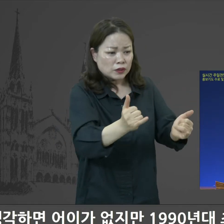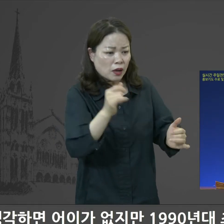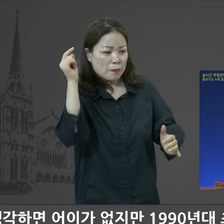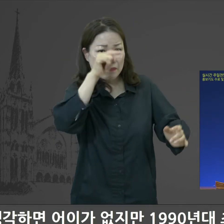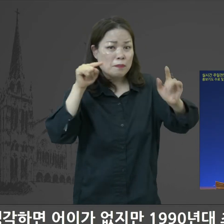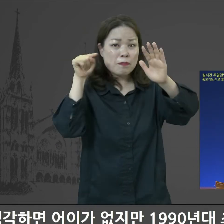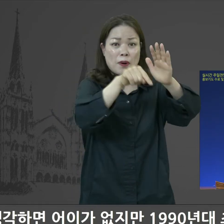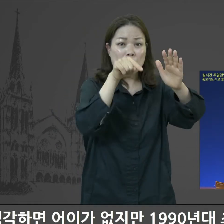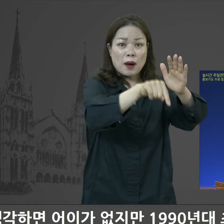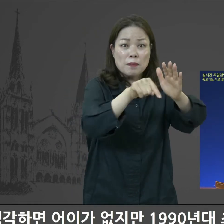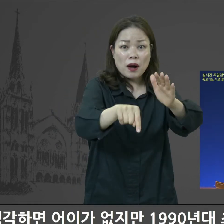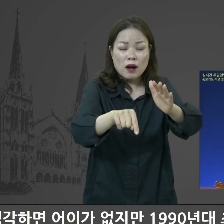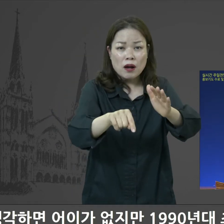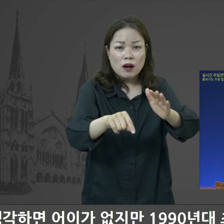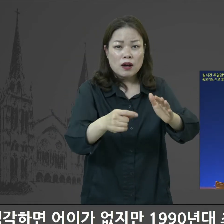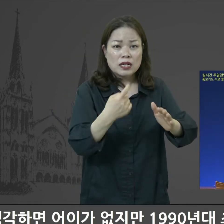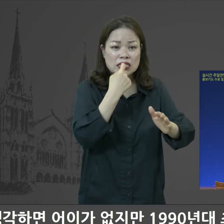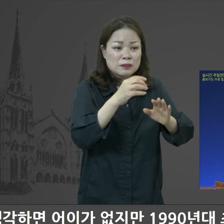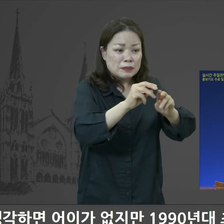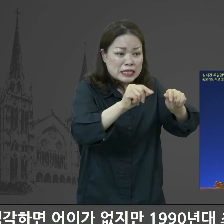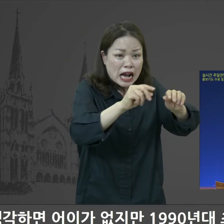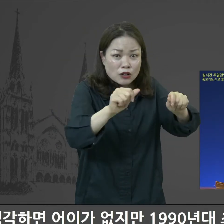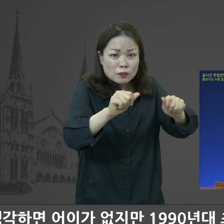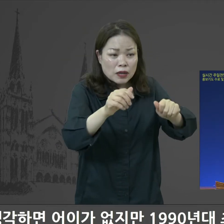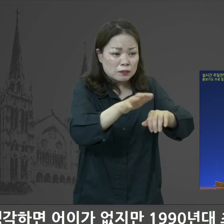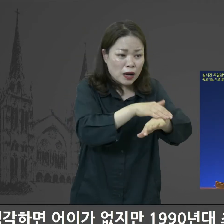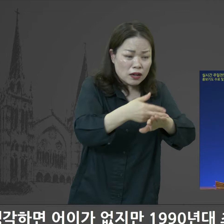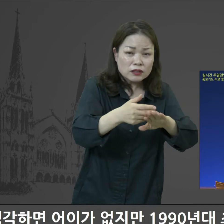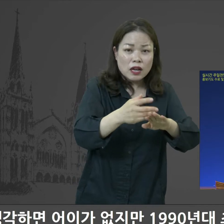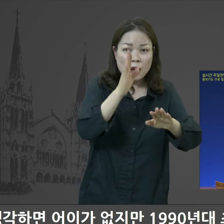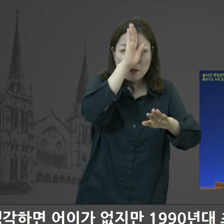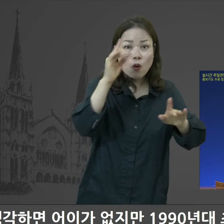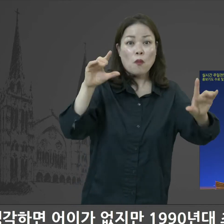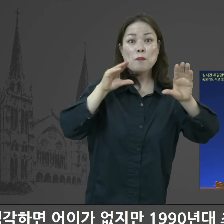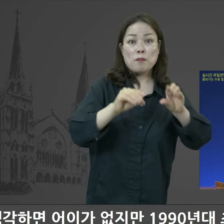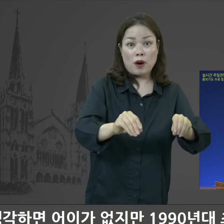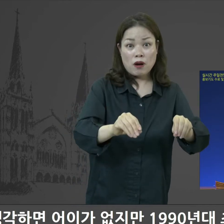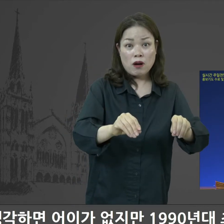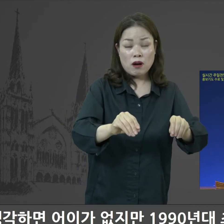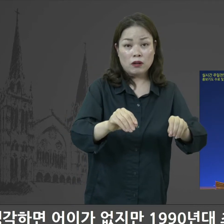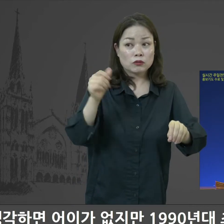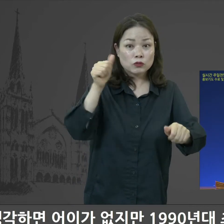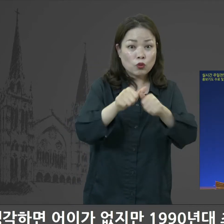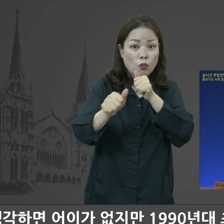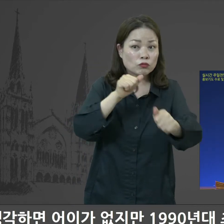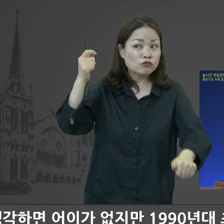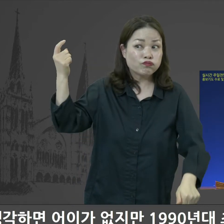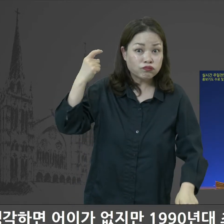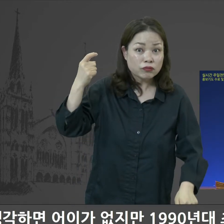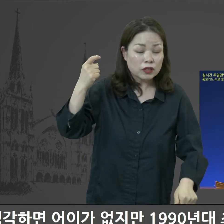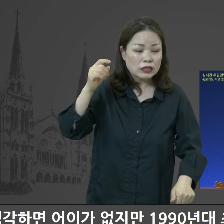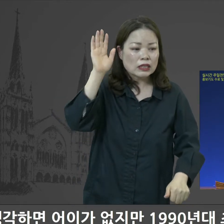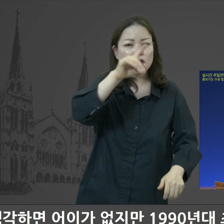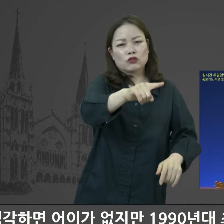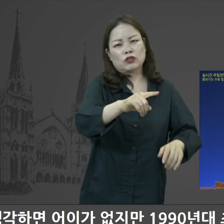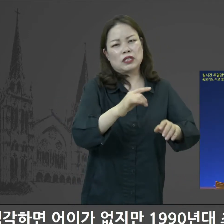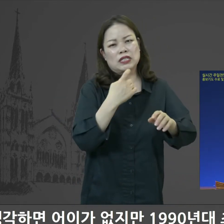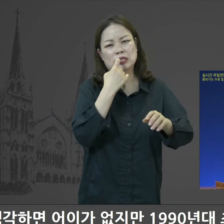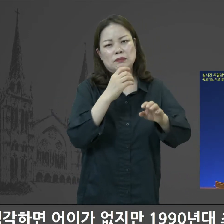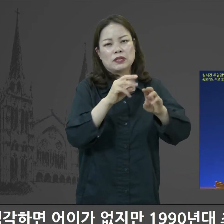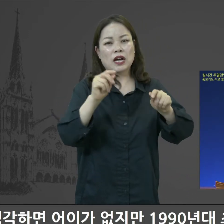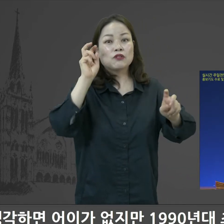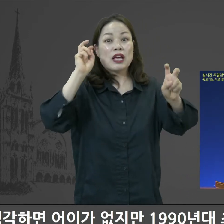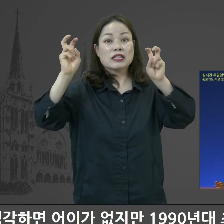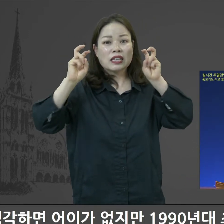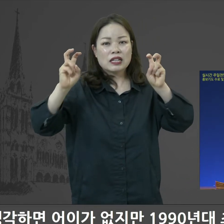찾아가는 거예요. 왜요? 밀가루 발라 기도하면 낫는다는 소문이 나니까 찾아간다는 거예요. 제가 듣기로 나중에 이 교회가 밀가루